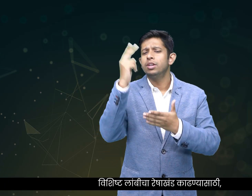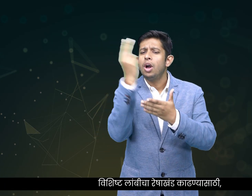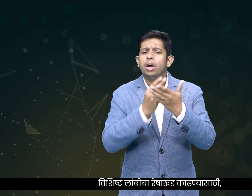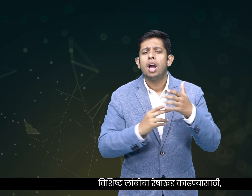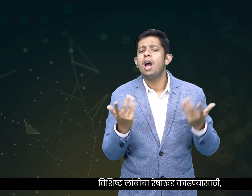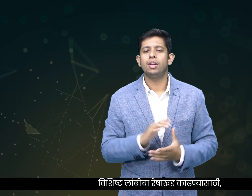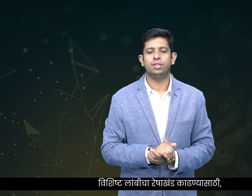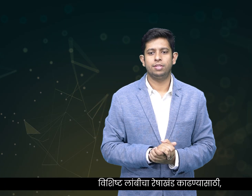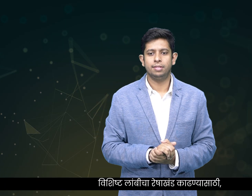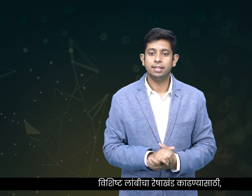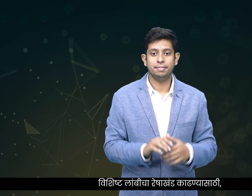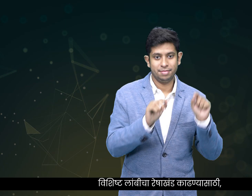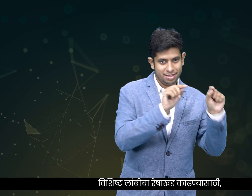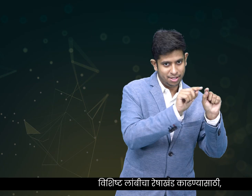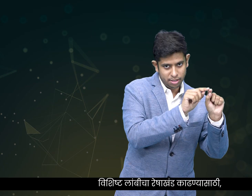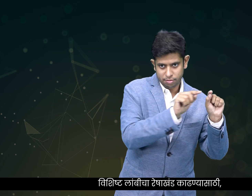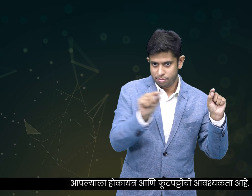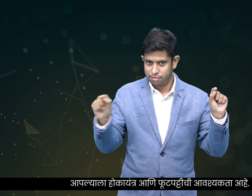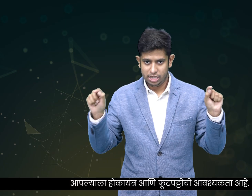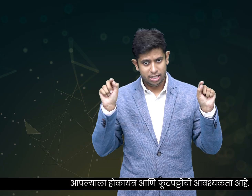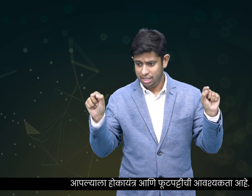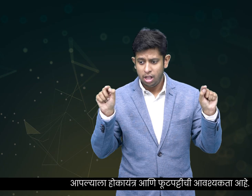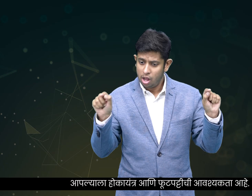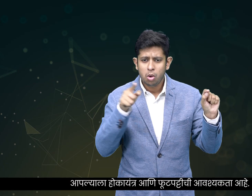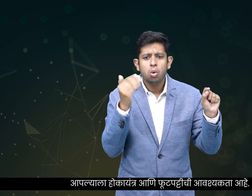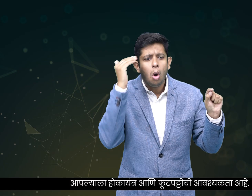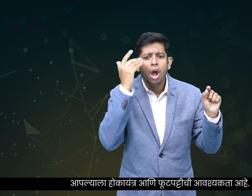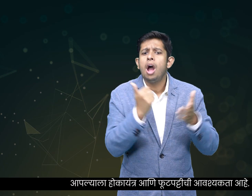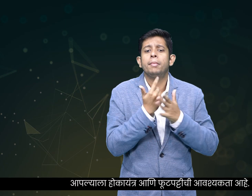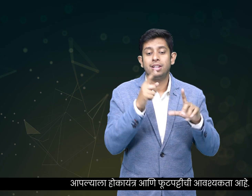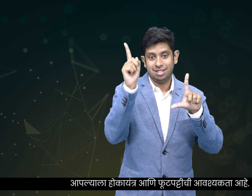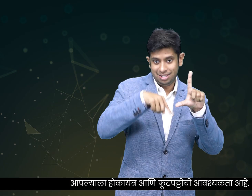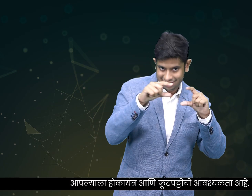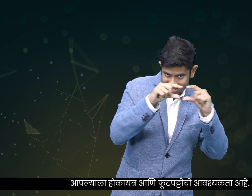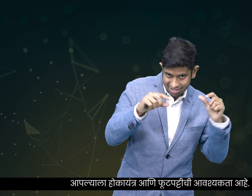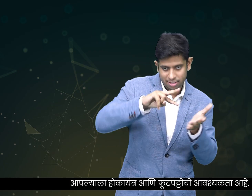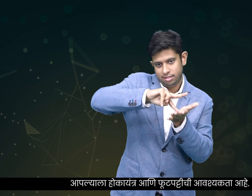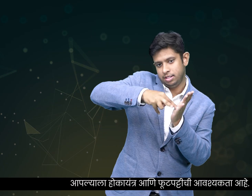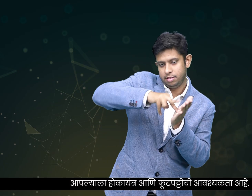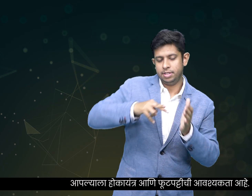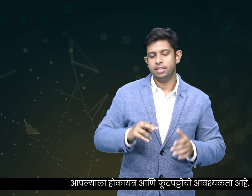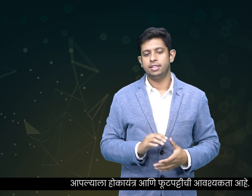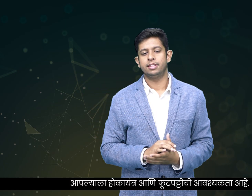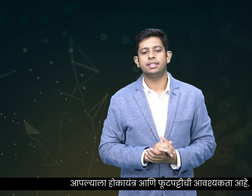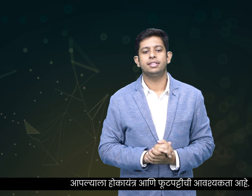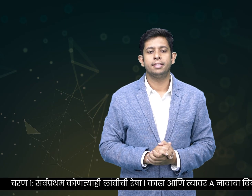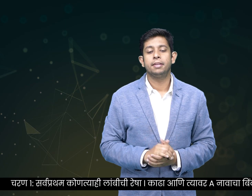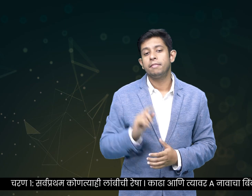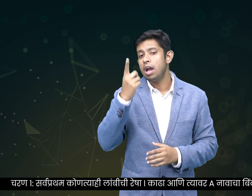विशिष्ट लांबीचा रेषाखंड काढण्यासाठी आपल्याला होकायंत्र आणि फुटपट्टीची आवश्यकता आहे. चरण